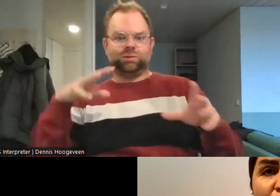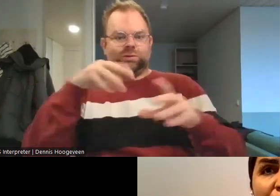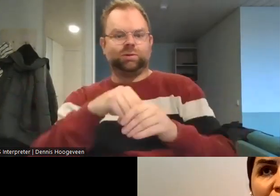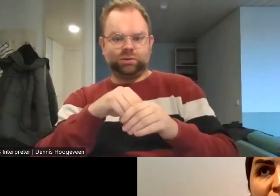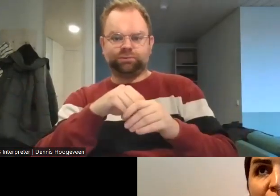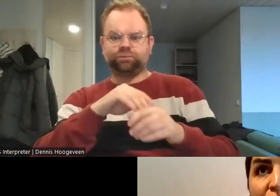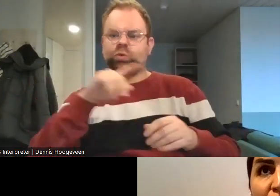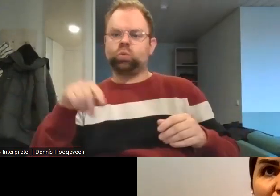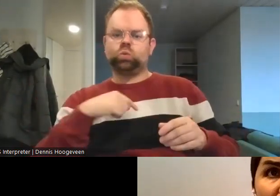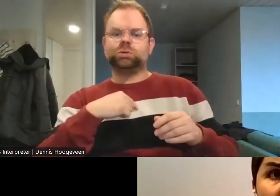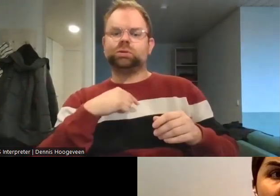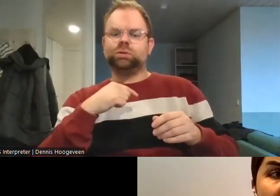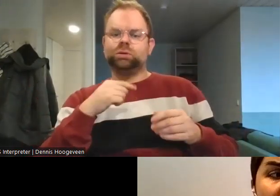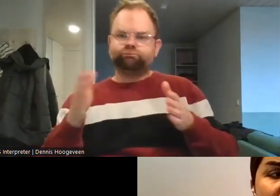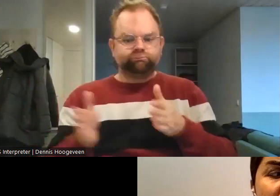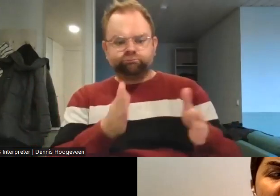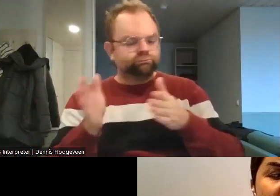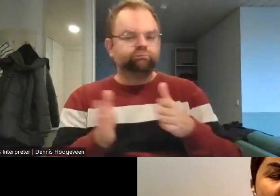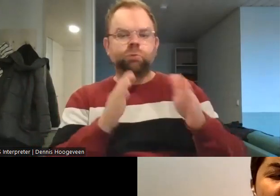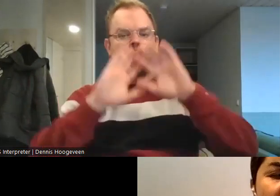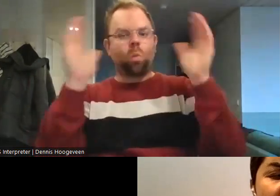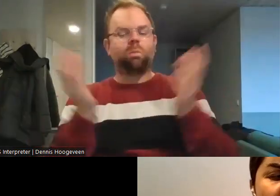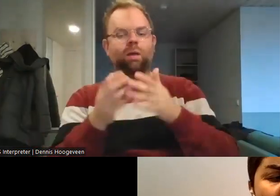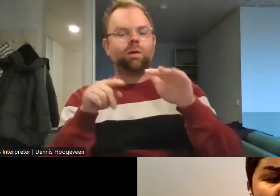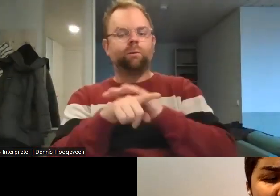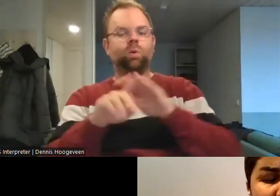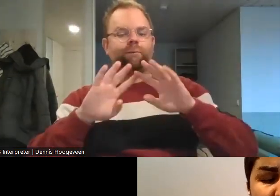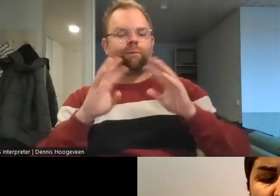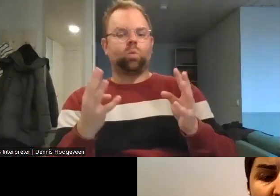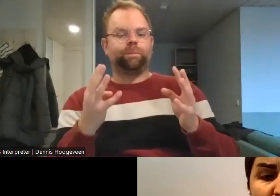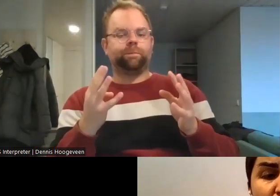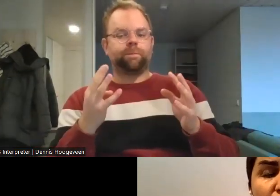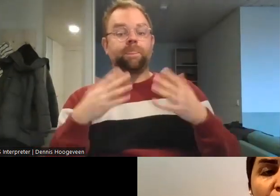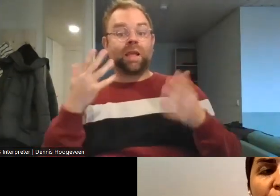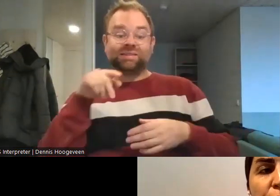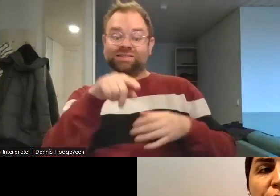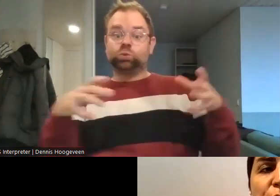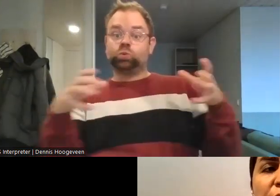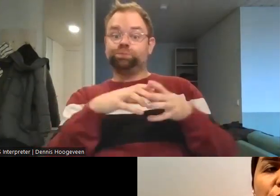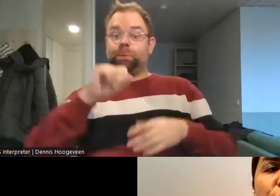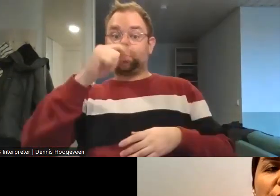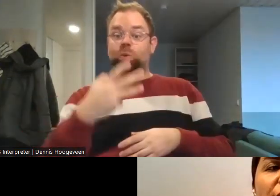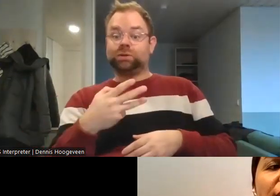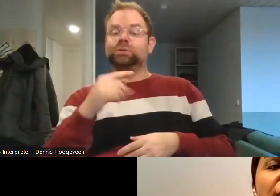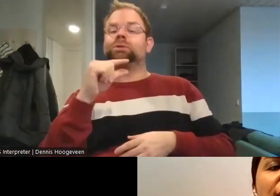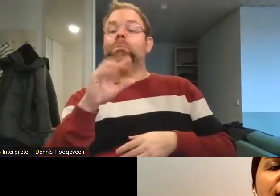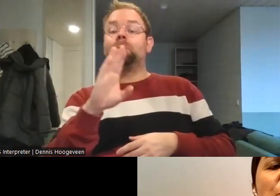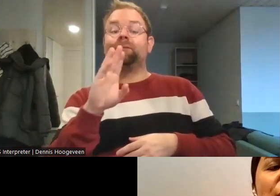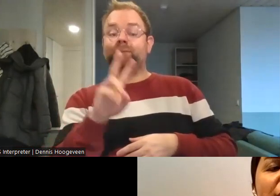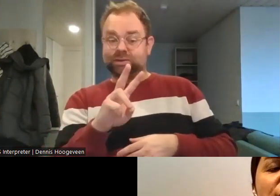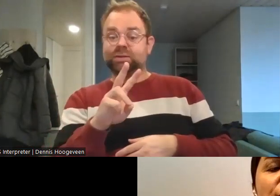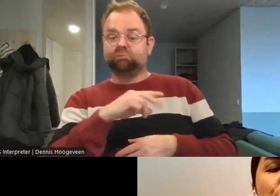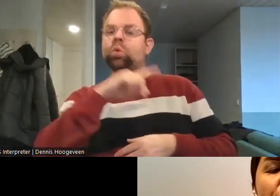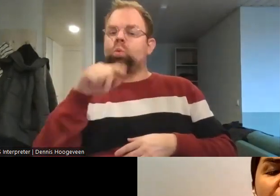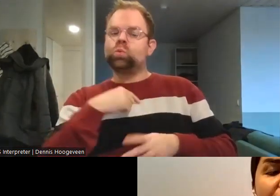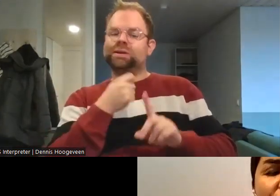travaille sur les violences sexistes et nous avons exigé que les femmes handicapées soient incluses. Il faut